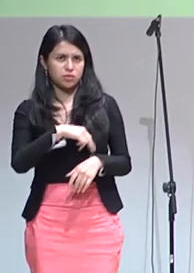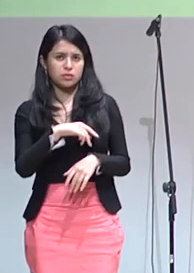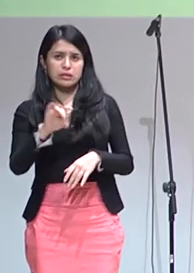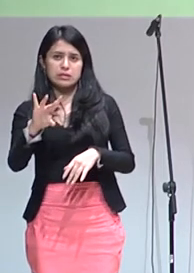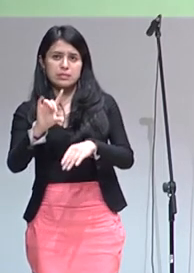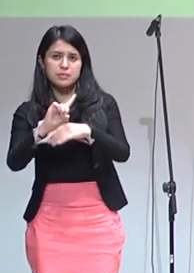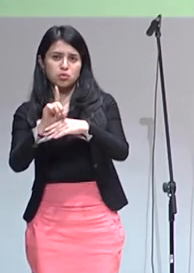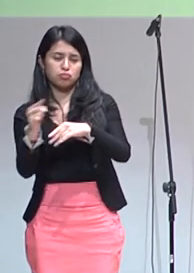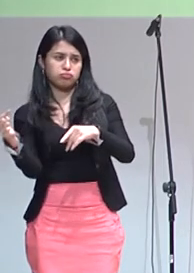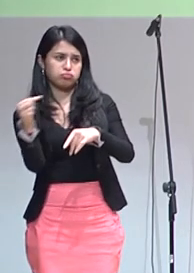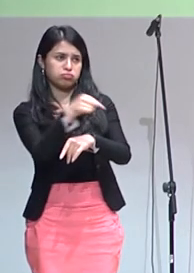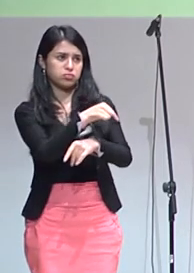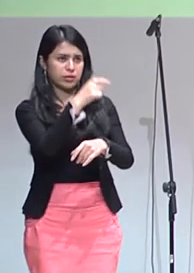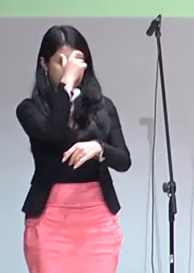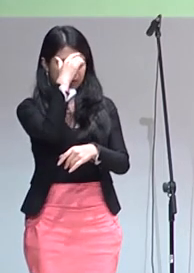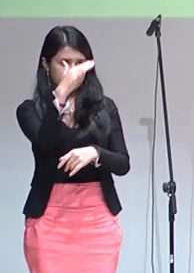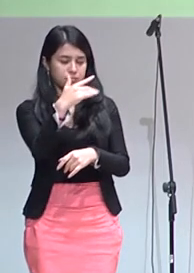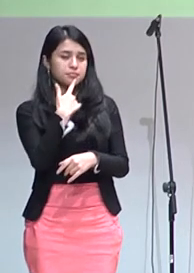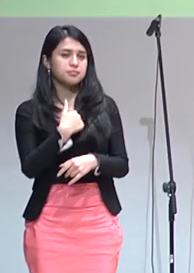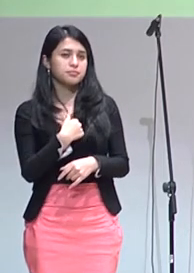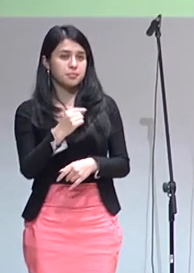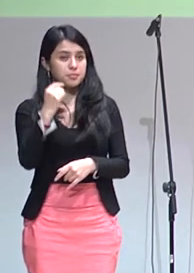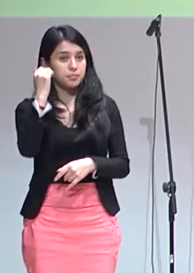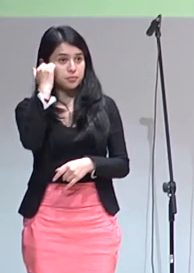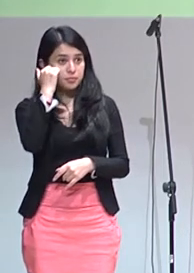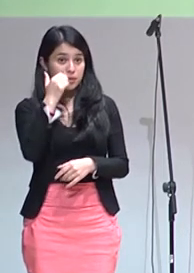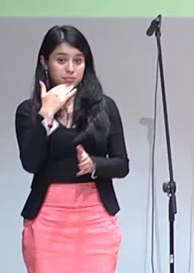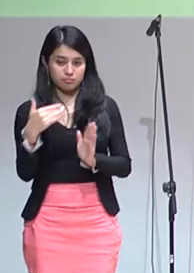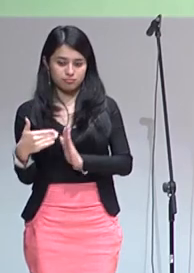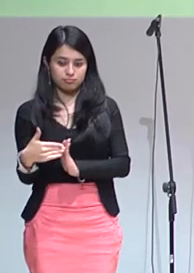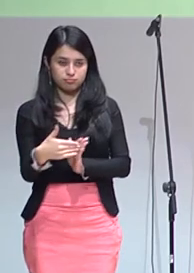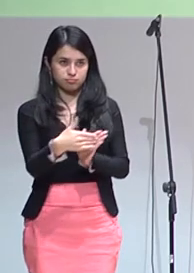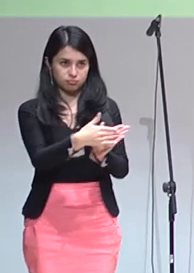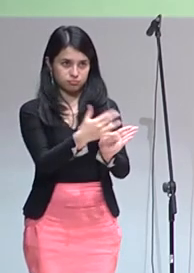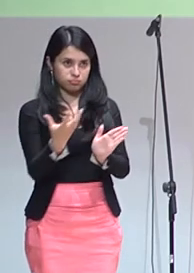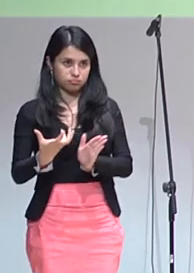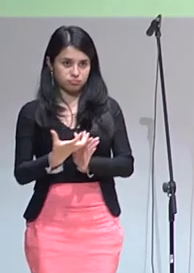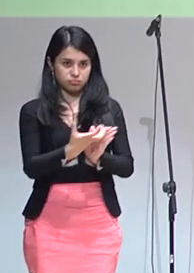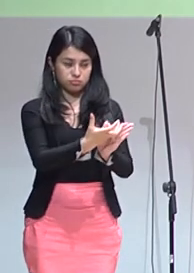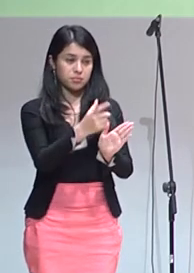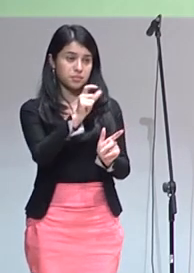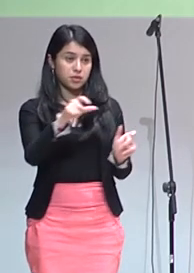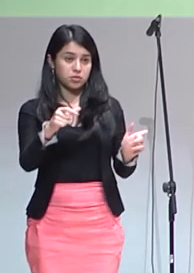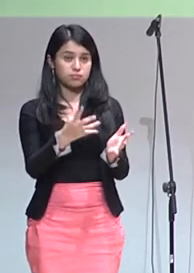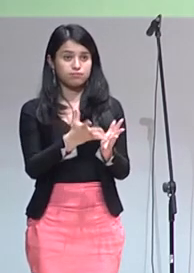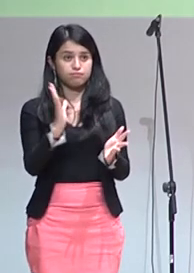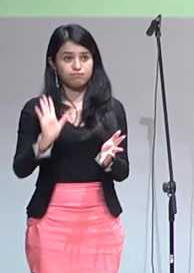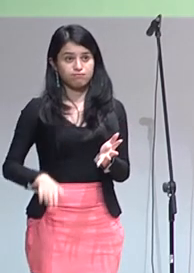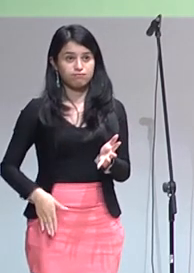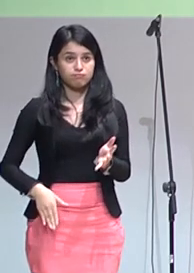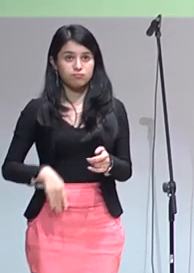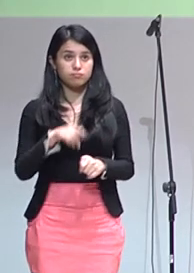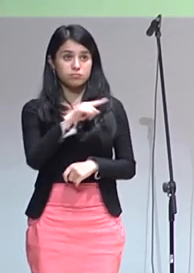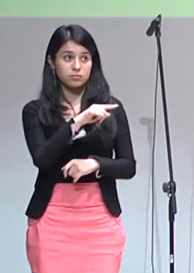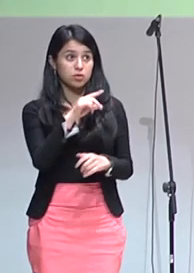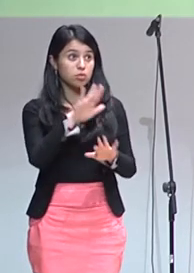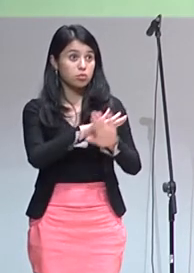Y me decía, profesor, usted ve toda la cantidad de yates que pasa de la gente adinerada, no solamente de Cartagena, sino del